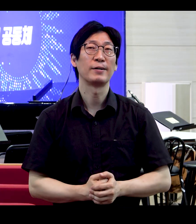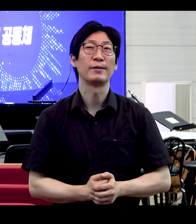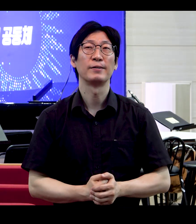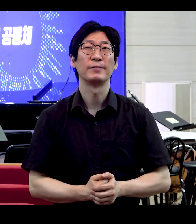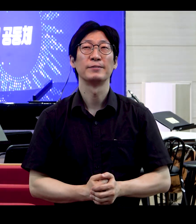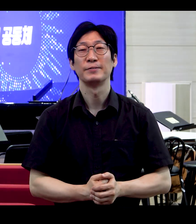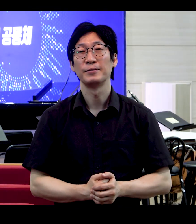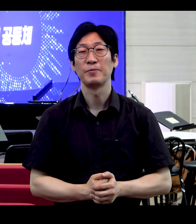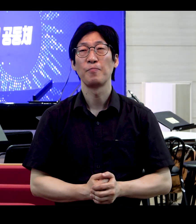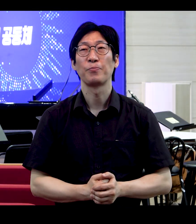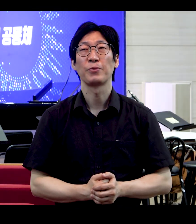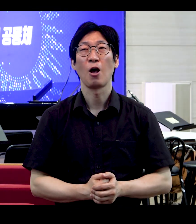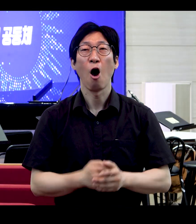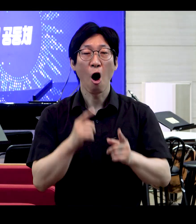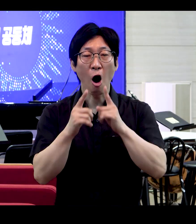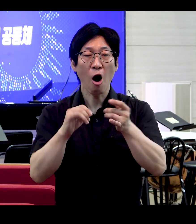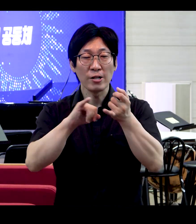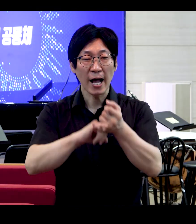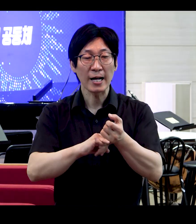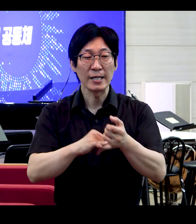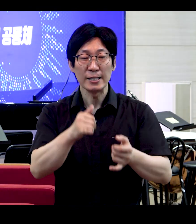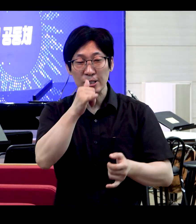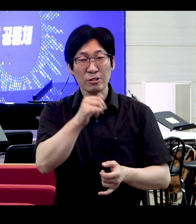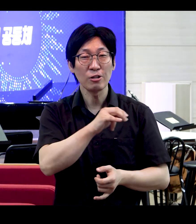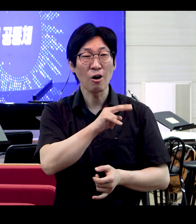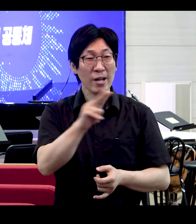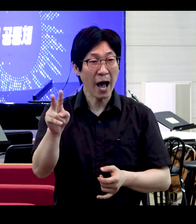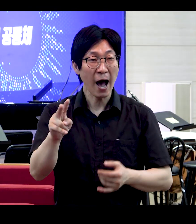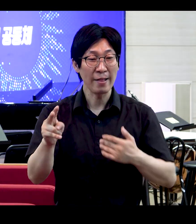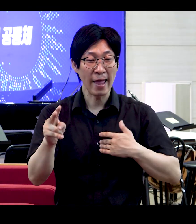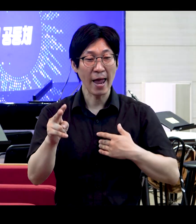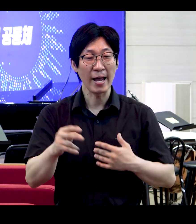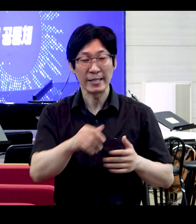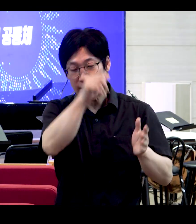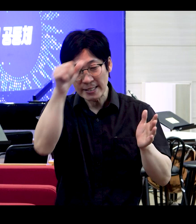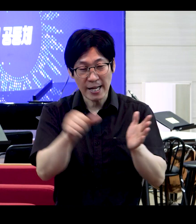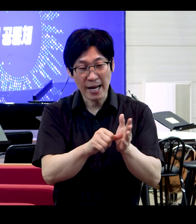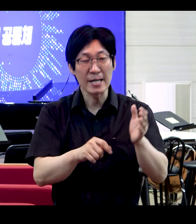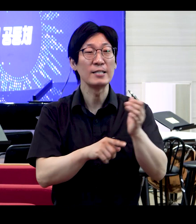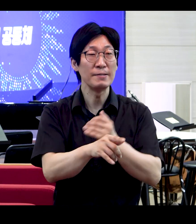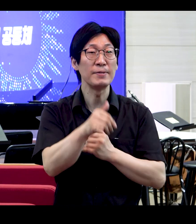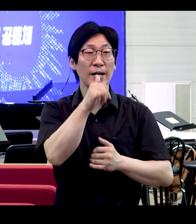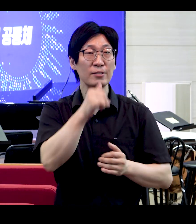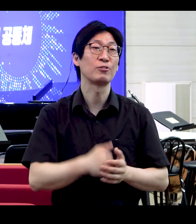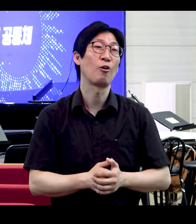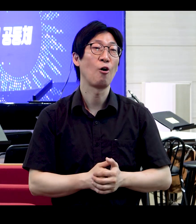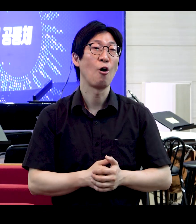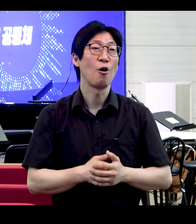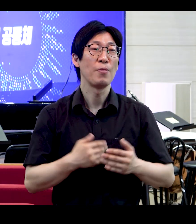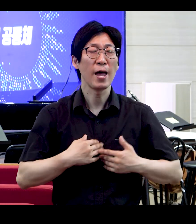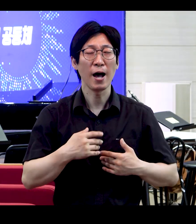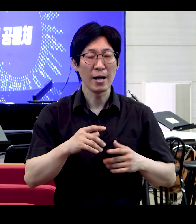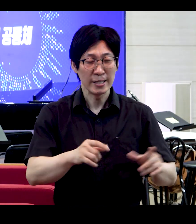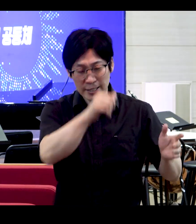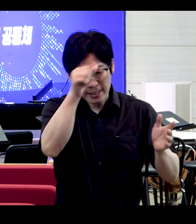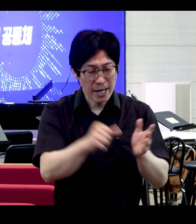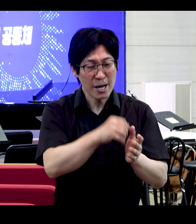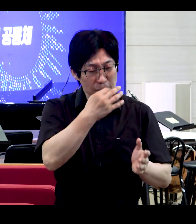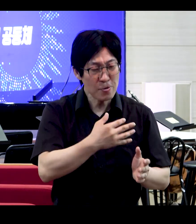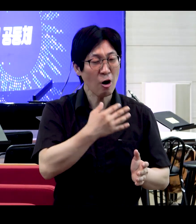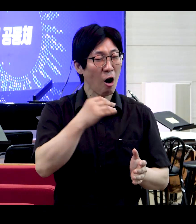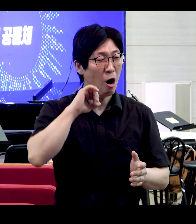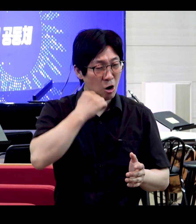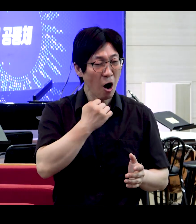한다면 이건 그냥 아무 의미 없는 거죠. 그렇죠? 언약이 있어야 그 시간이 의미가 있죠. 왜 그렇게 힘든데도